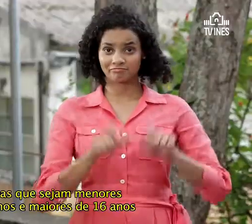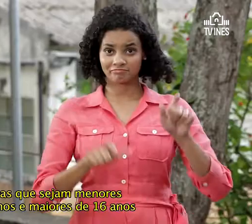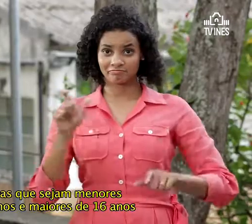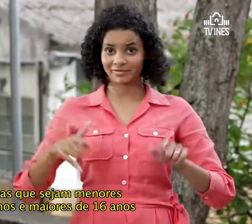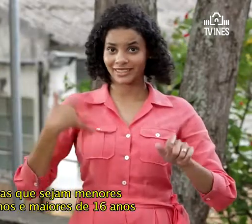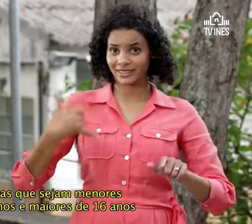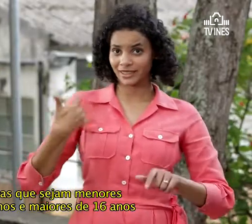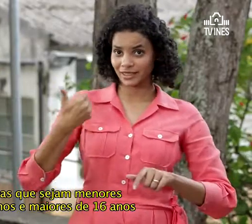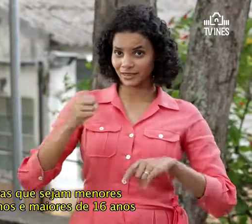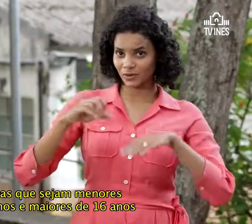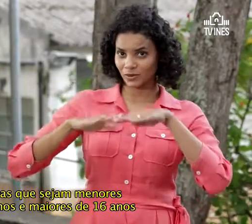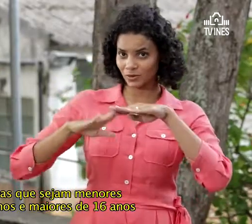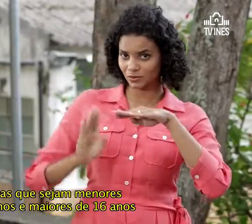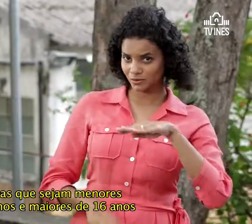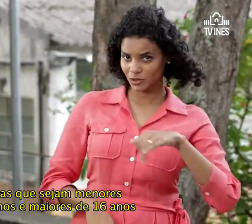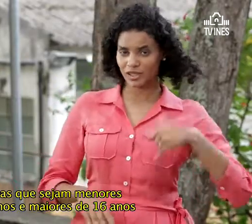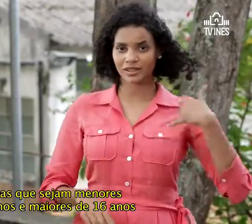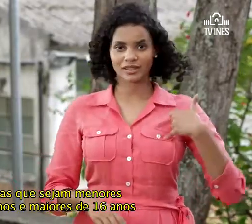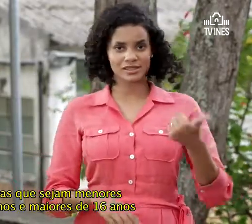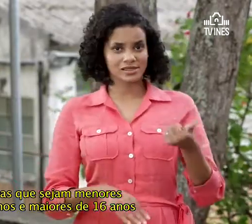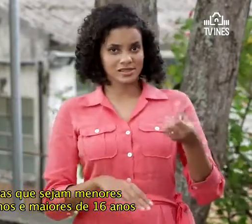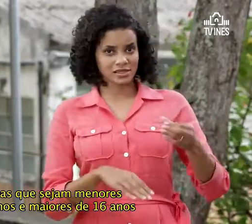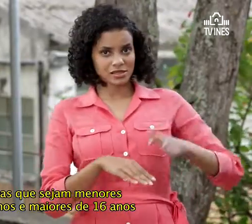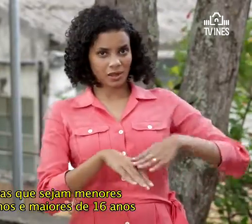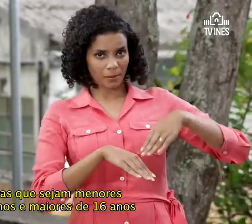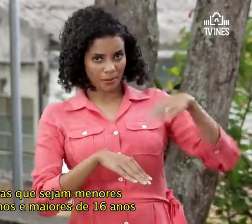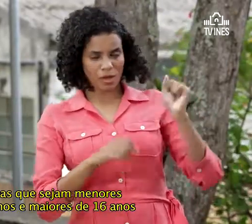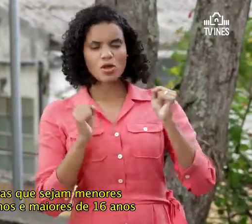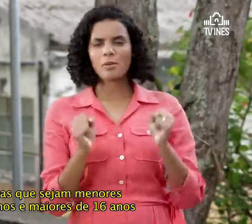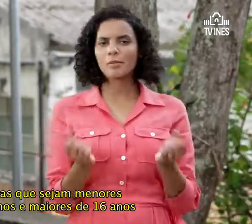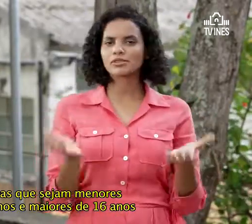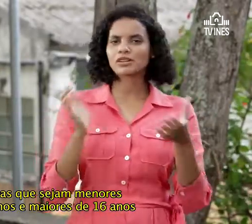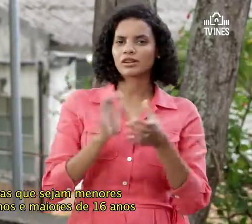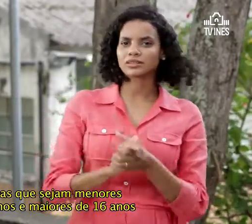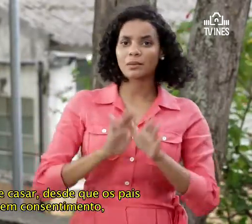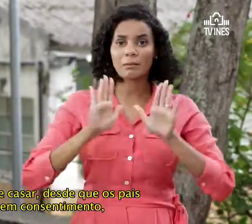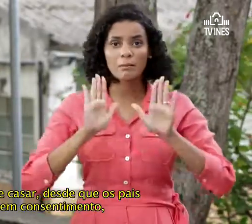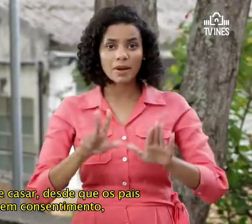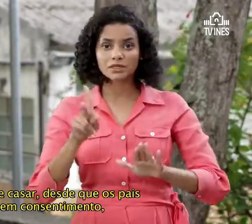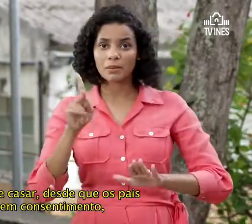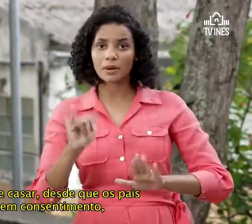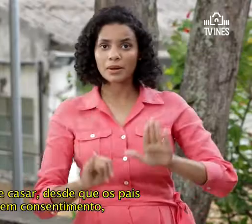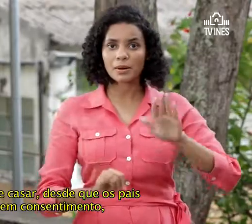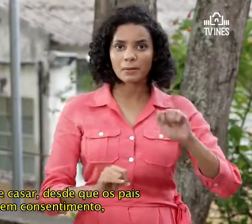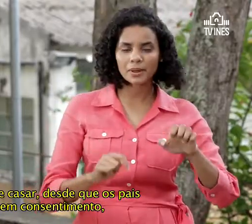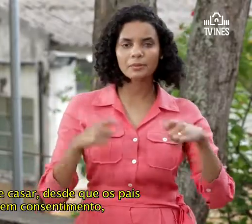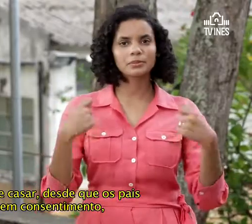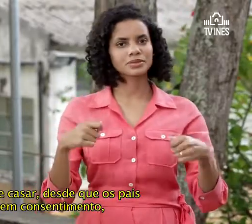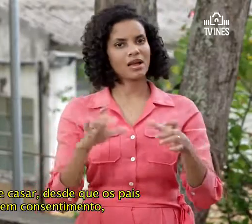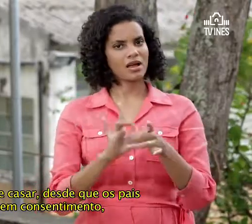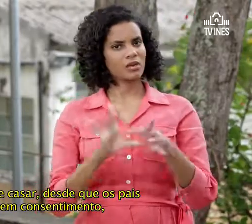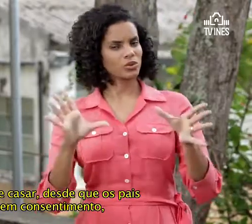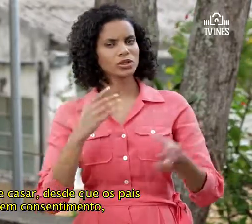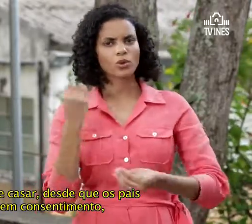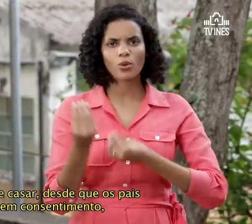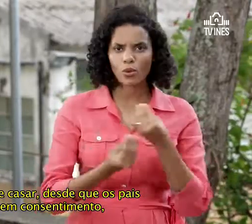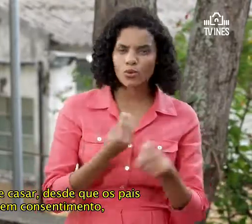Pessoas que sejam menores de 18 anos e maiores de 16 anos podem se casar, desde que os pais deem